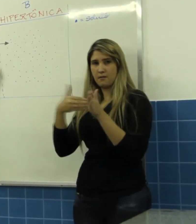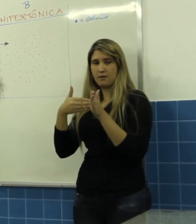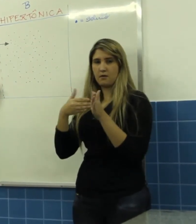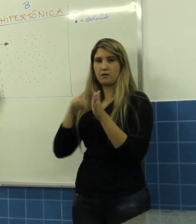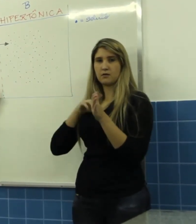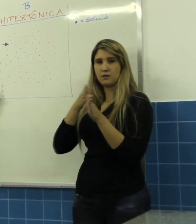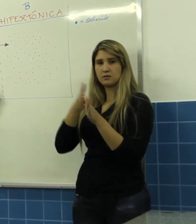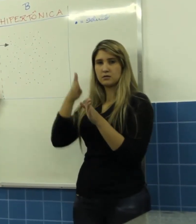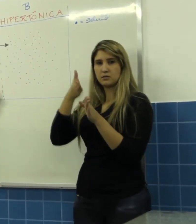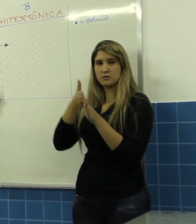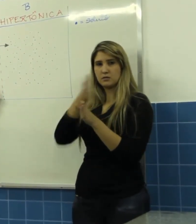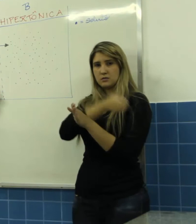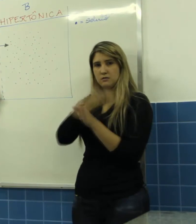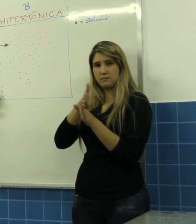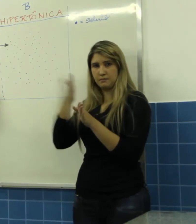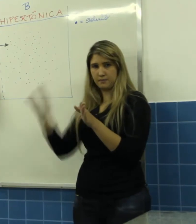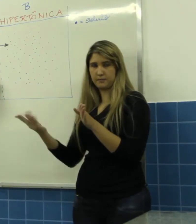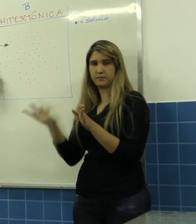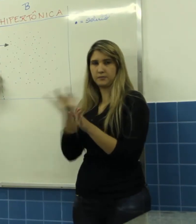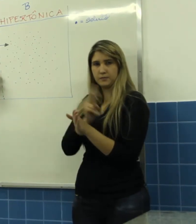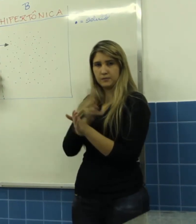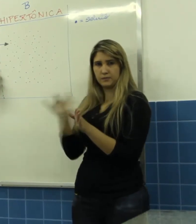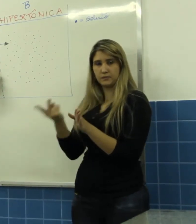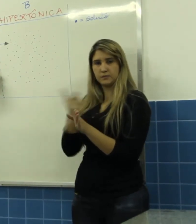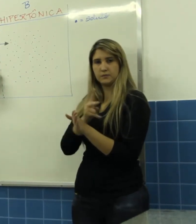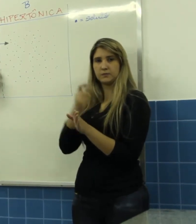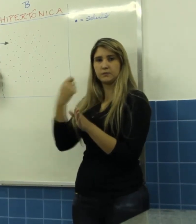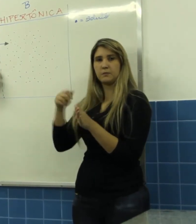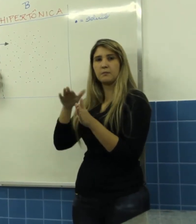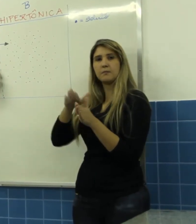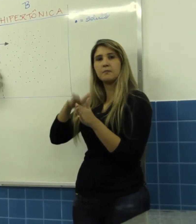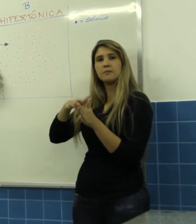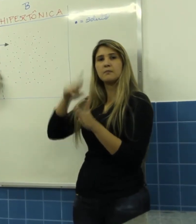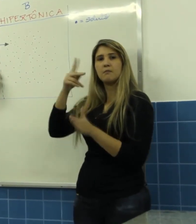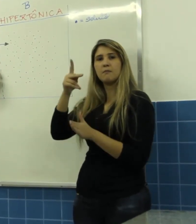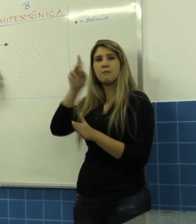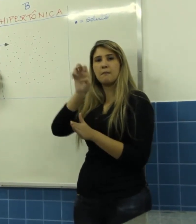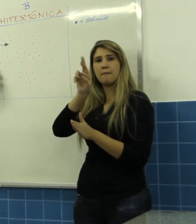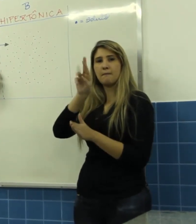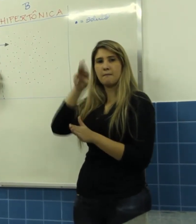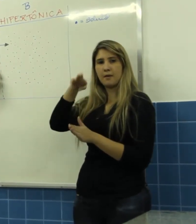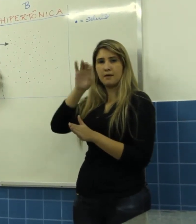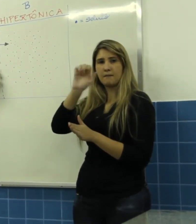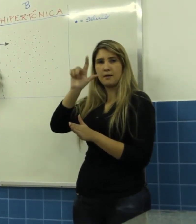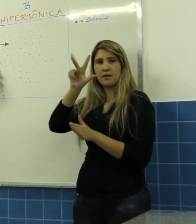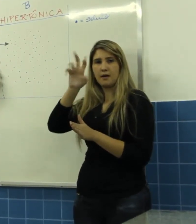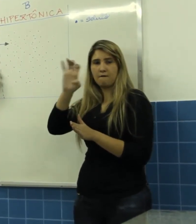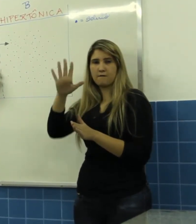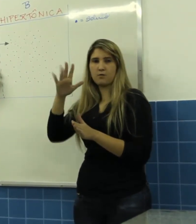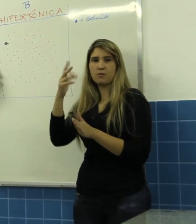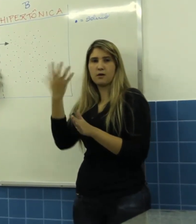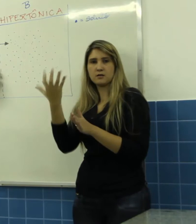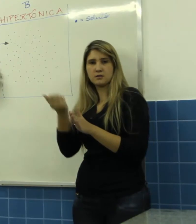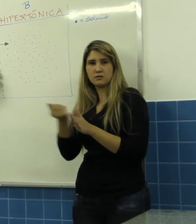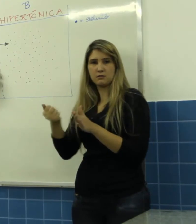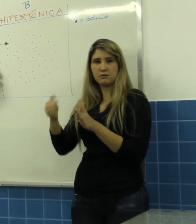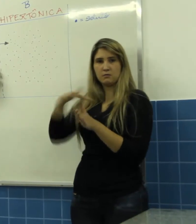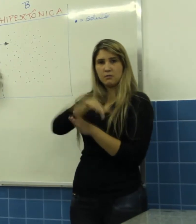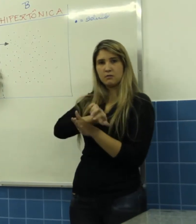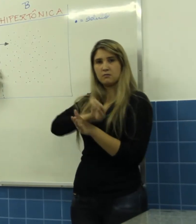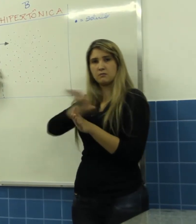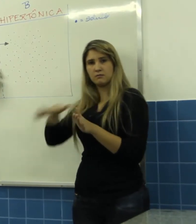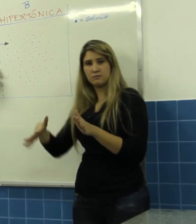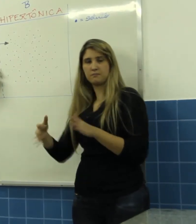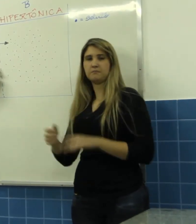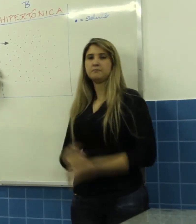duas soluções tem que ser permeável ao solvente.